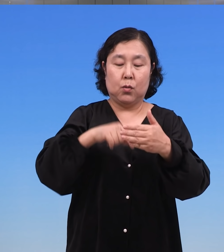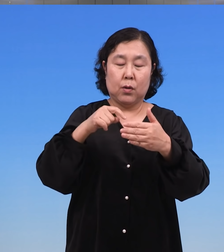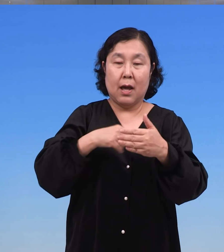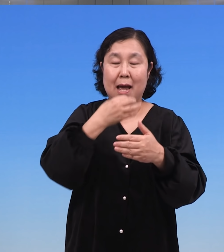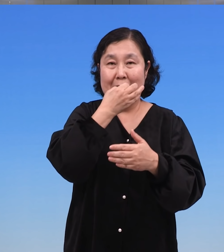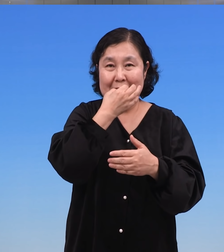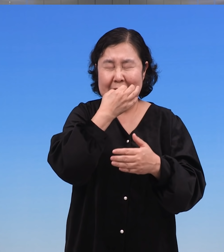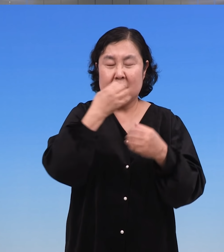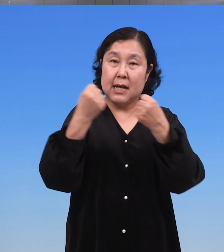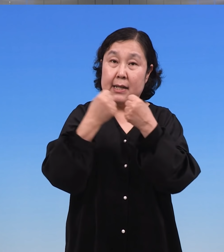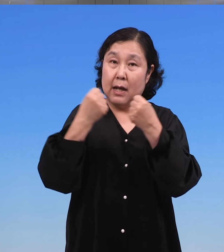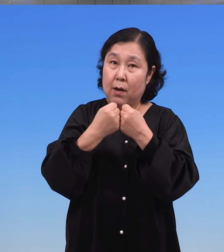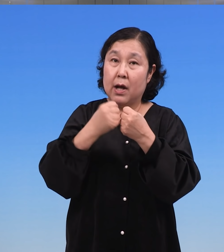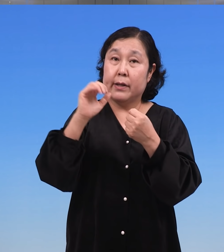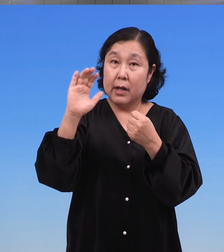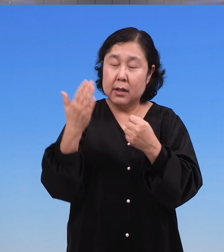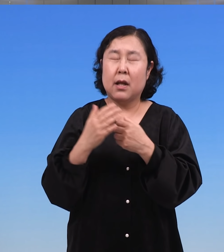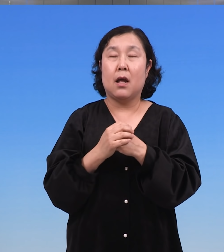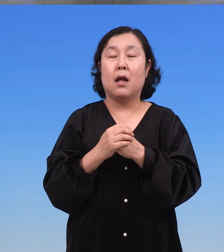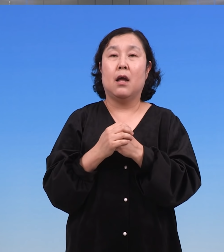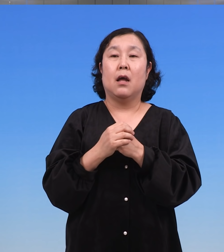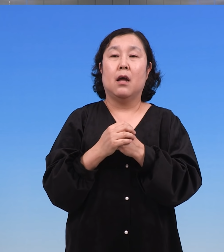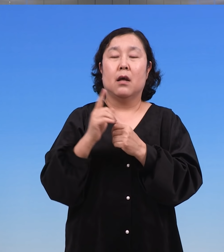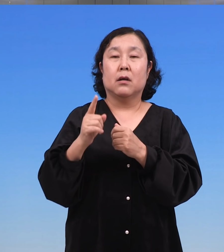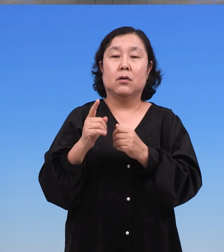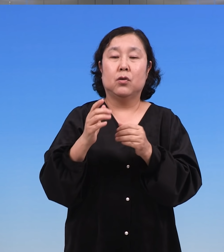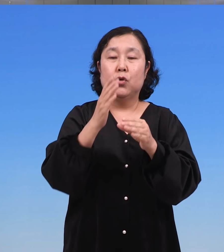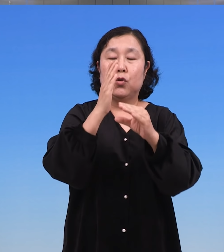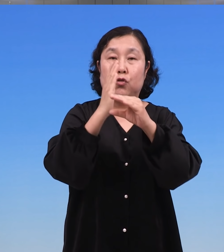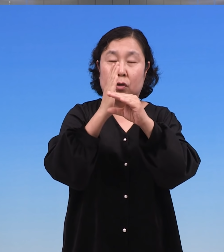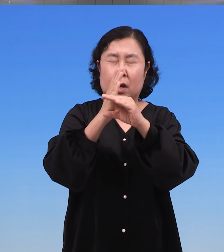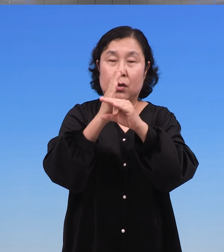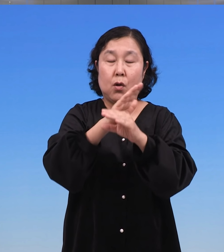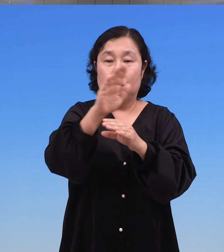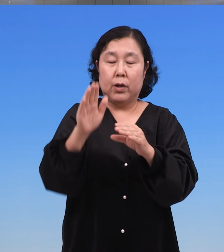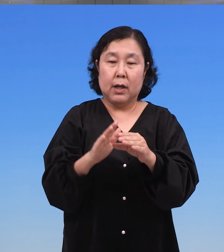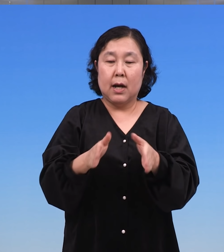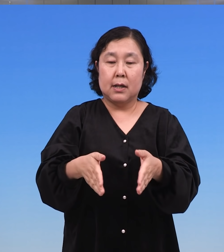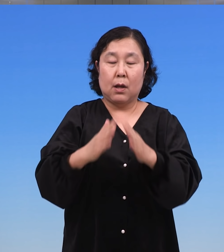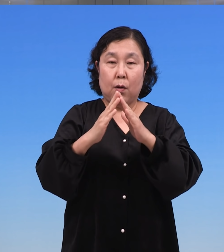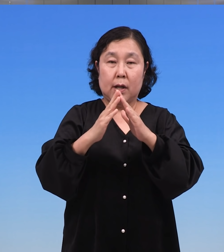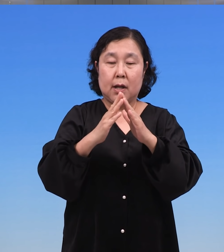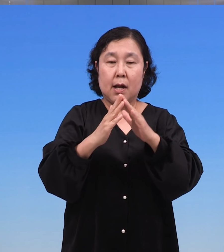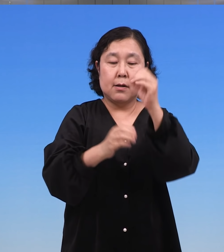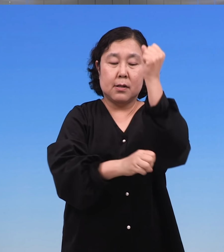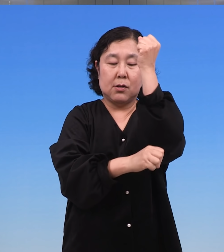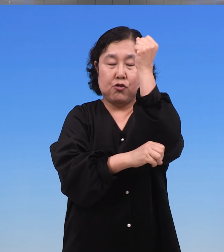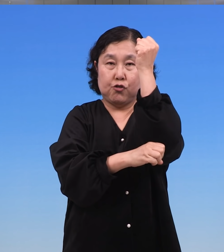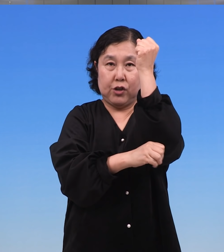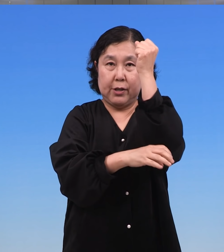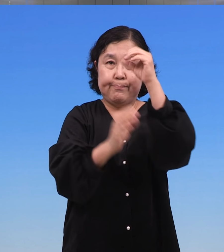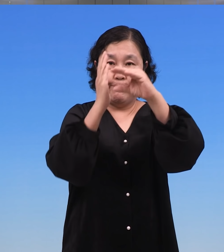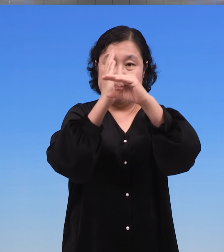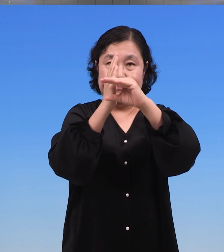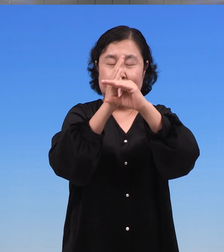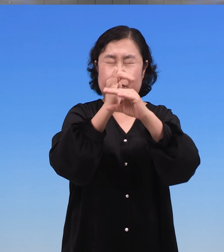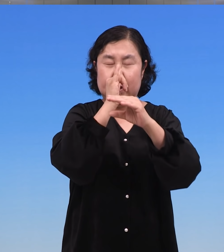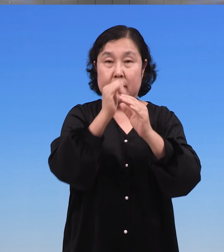우리 내면의 본능과 싸워야 하는데요, 그 과정에서 우리가 세워야 될 기준이 하나 있습니다. 그게 오늘